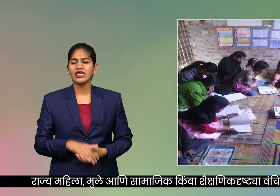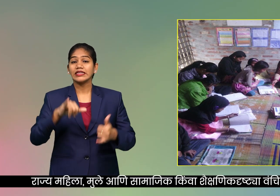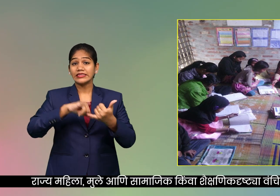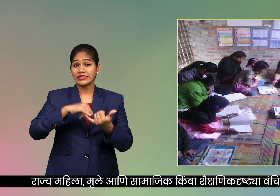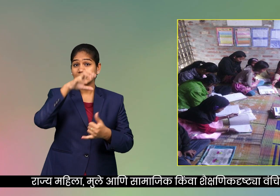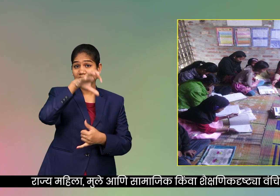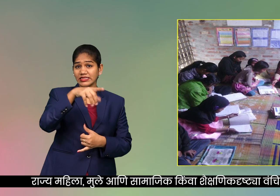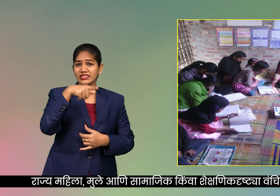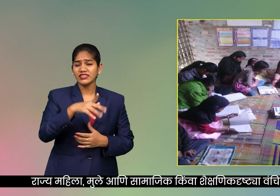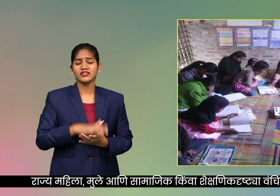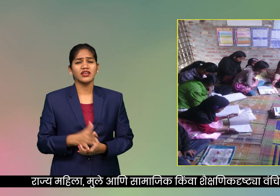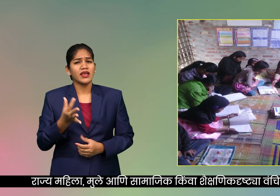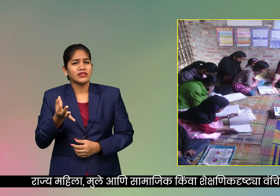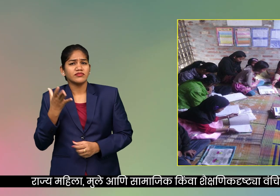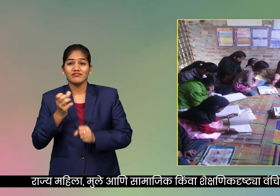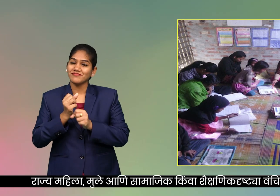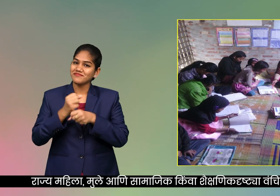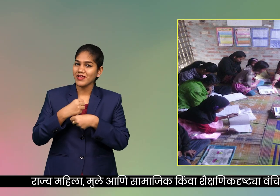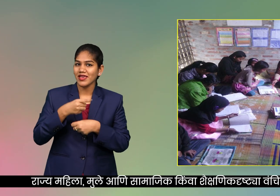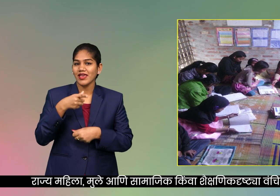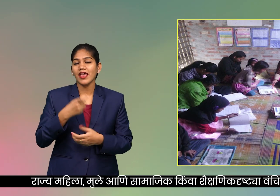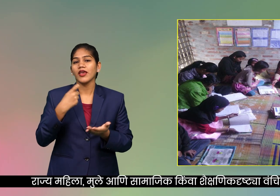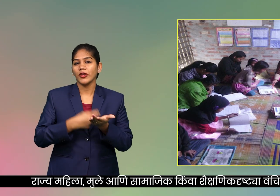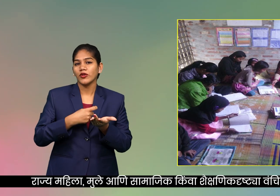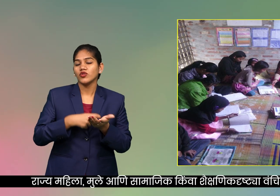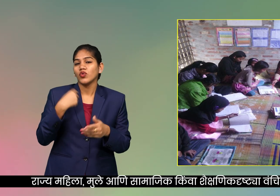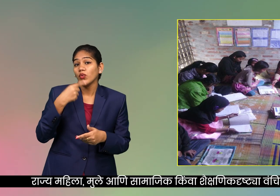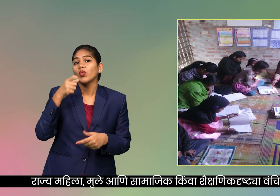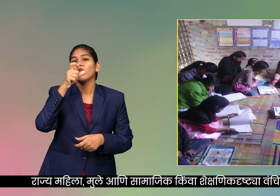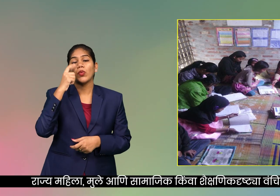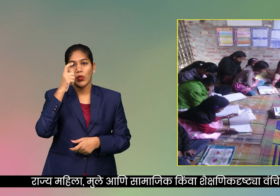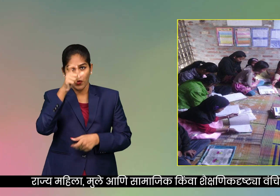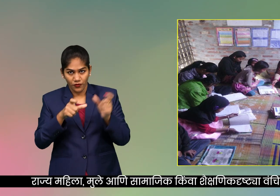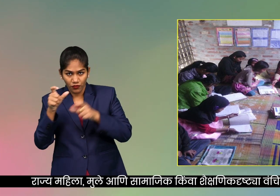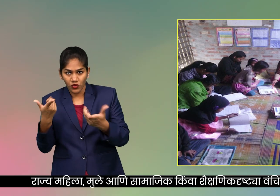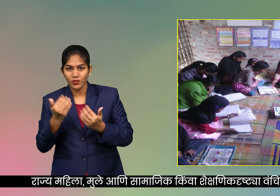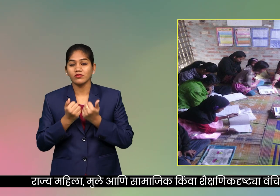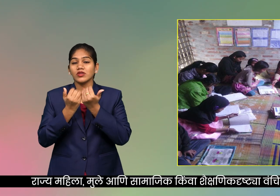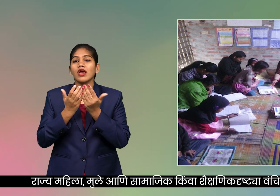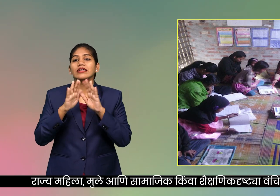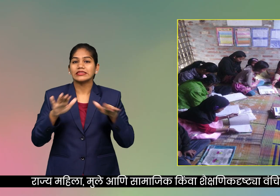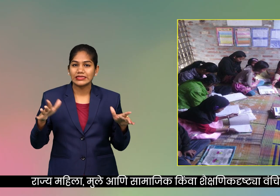राज्य, महिला, मुले आणि सामाजिक किंवा शैक्षणिकदृष्ट्या वंचित लोकांसाठी